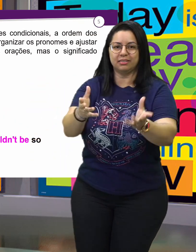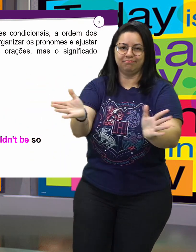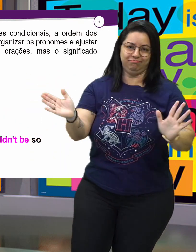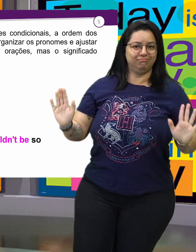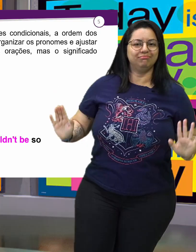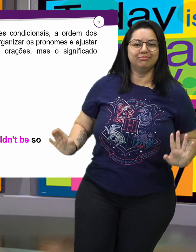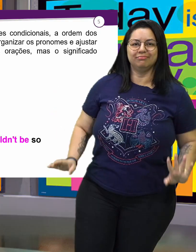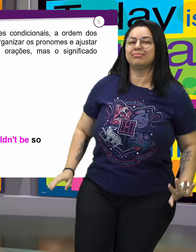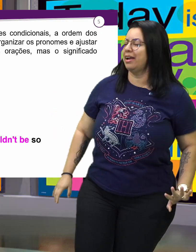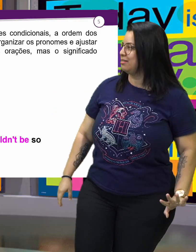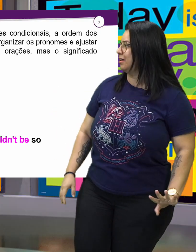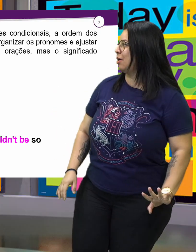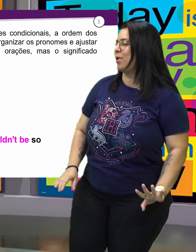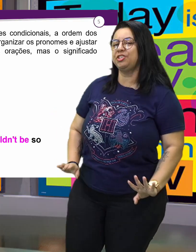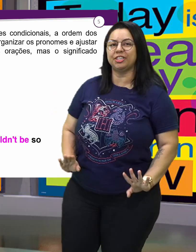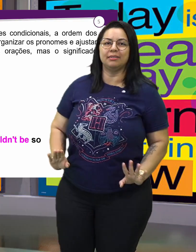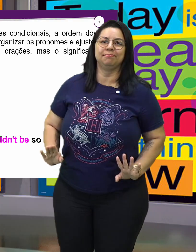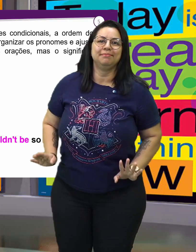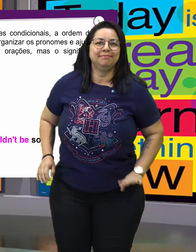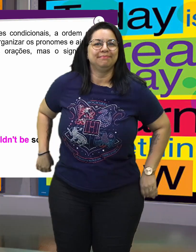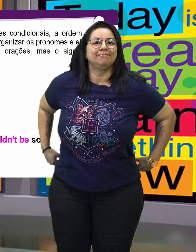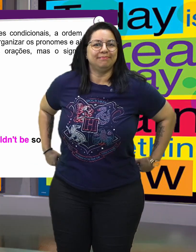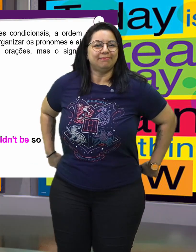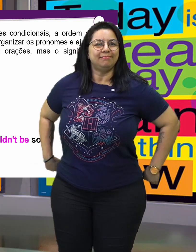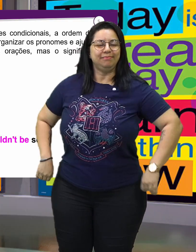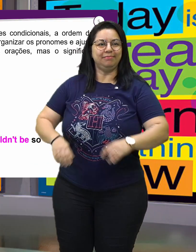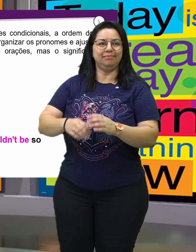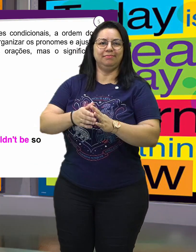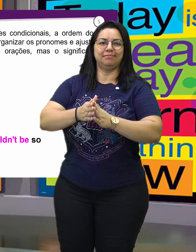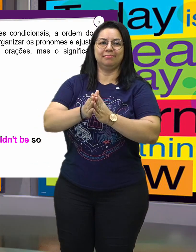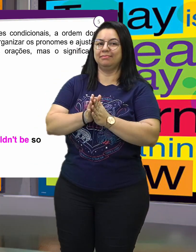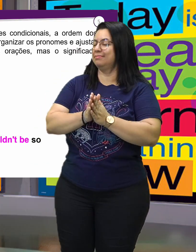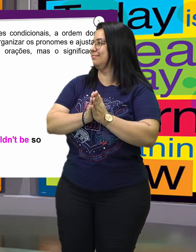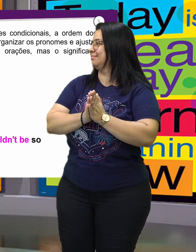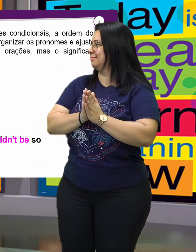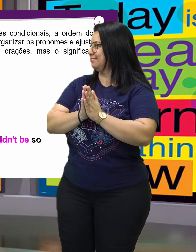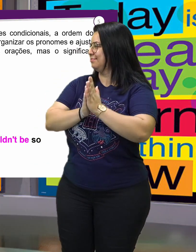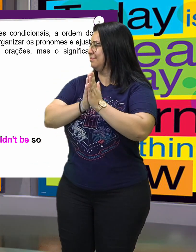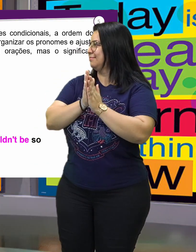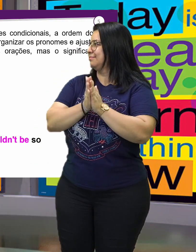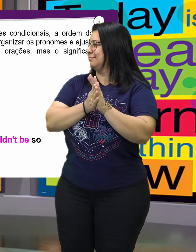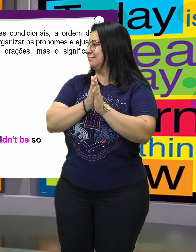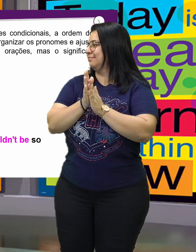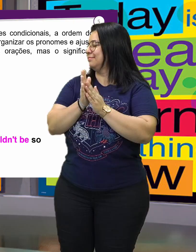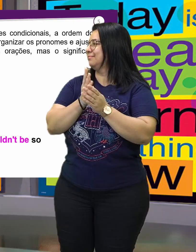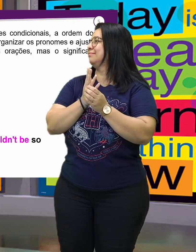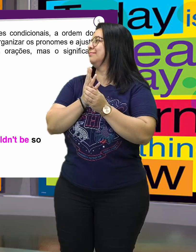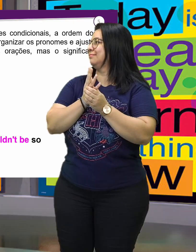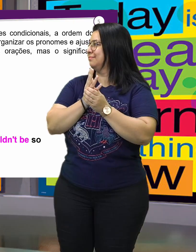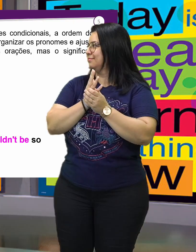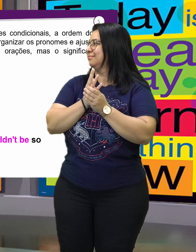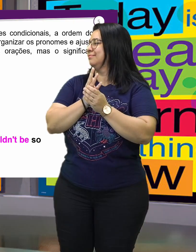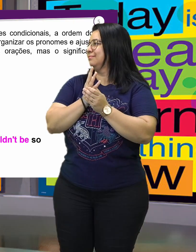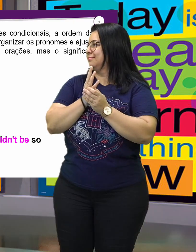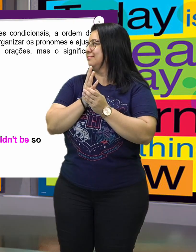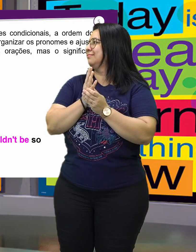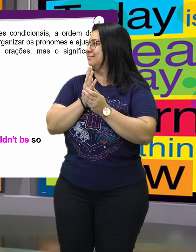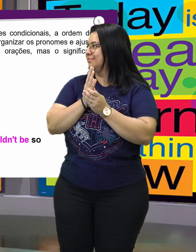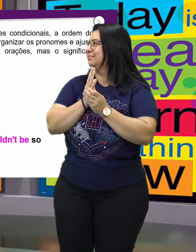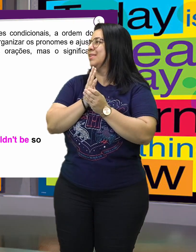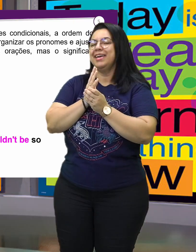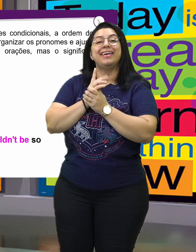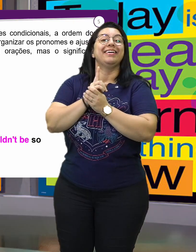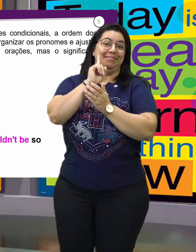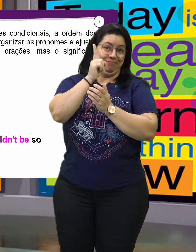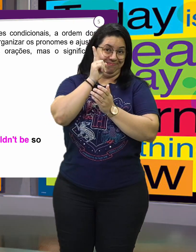mais ali, né? Isso mesmo, só que tem um detalhe também interessante você saber, é que nas frases afirmativas, é só nas frases